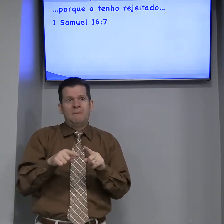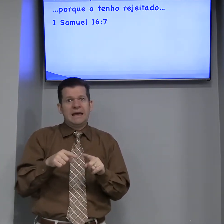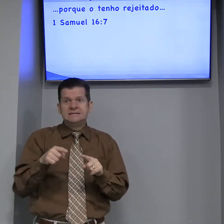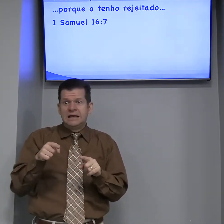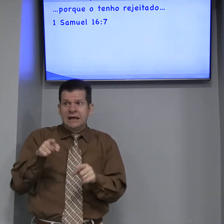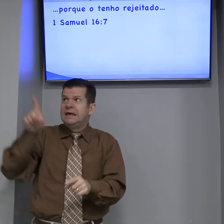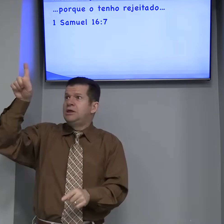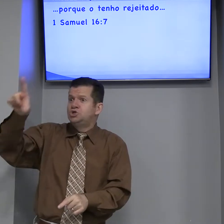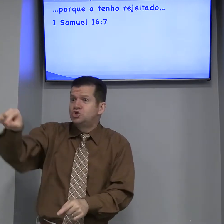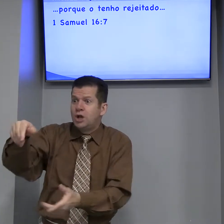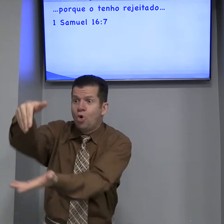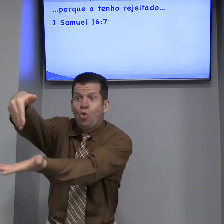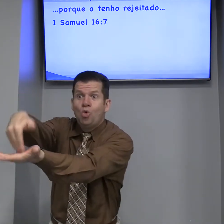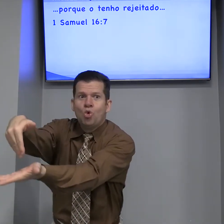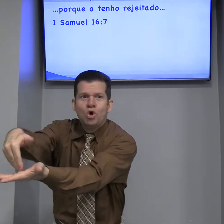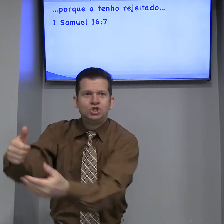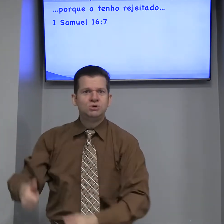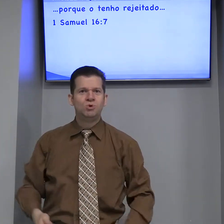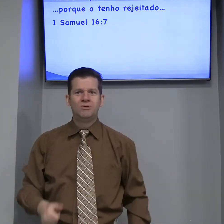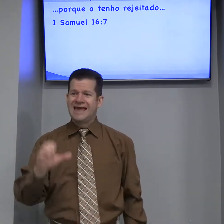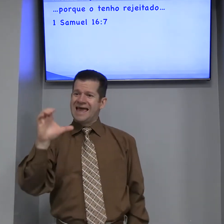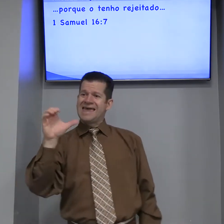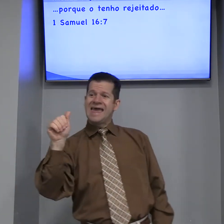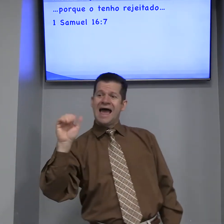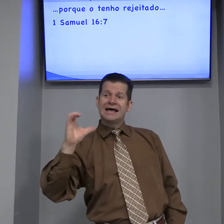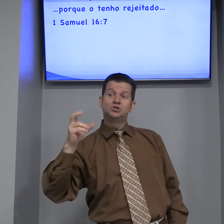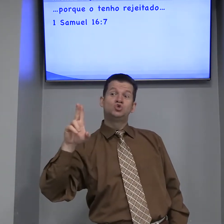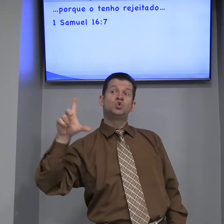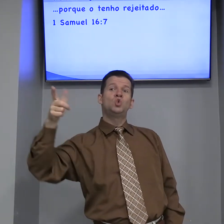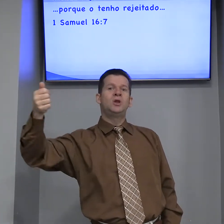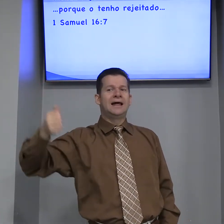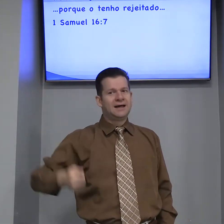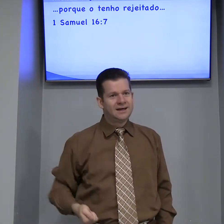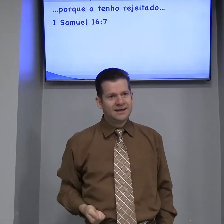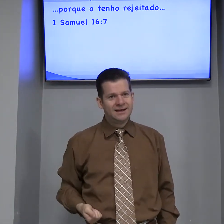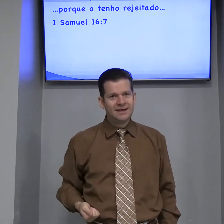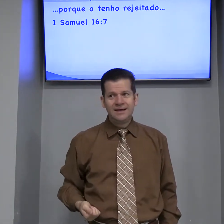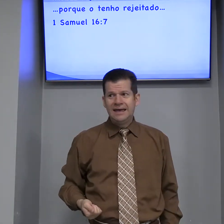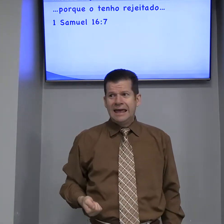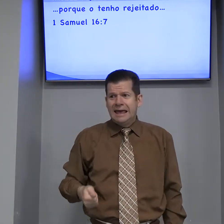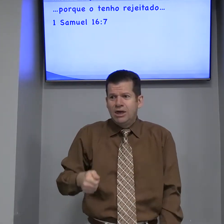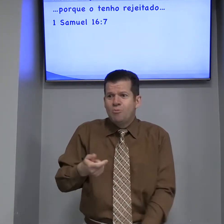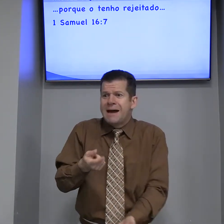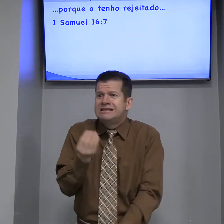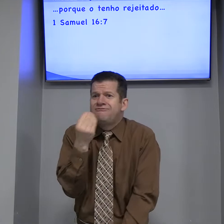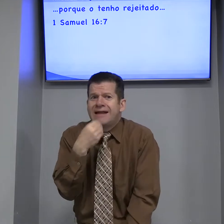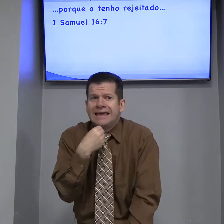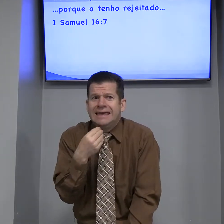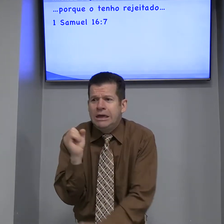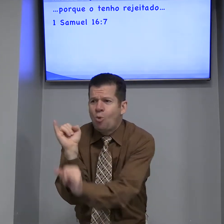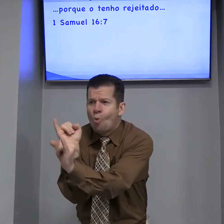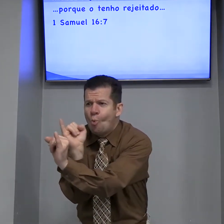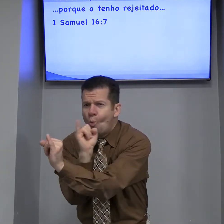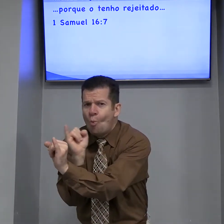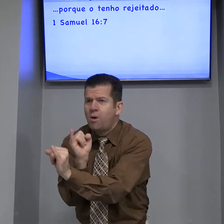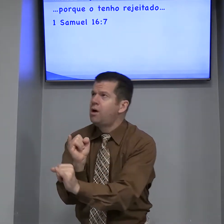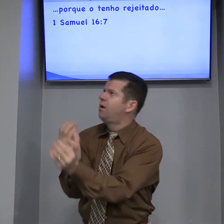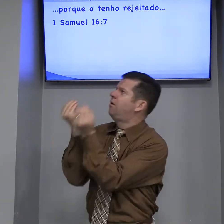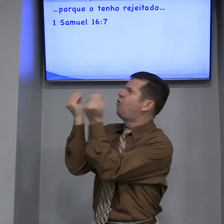Mas Deus escolheu o último, caçula. E o mais fraquinho.